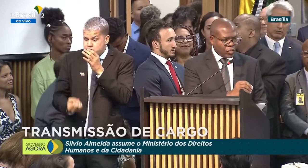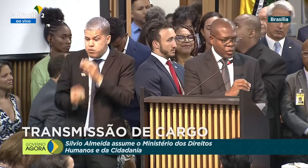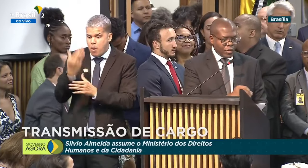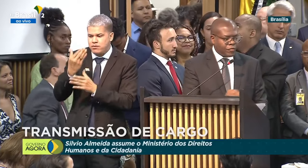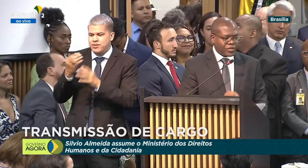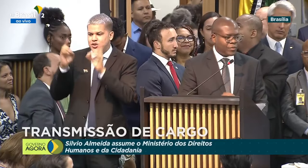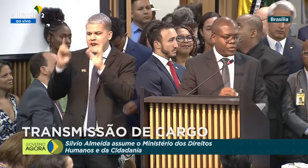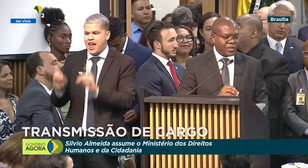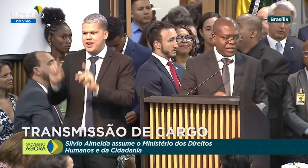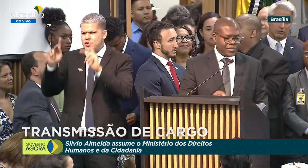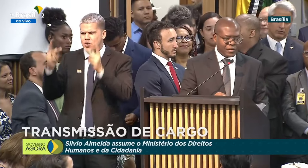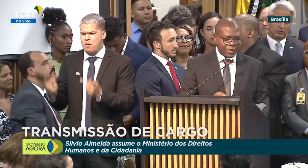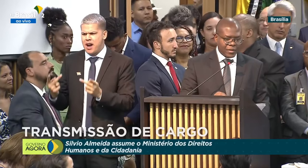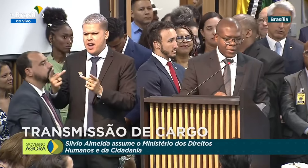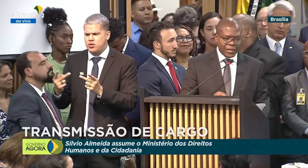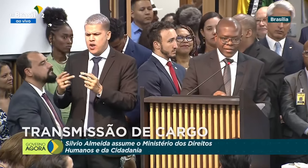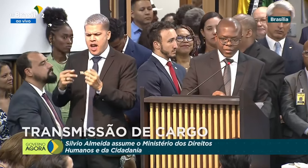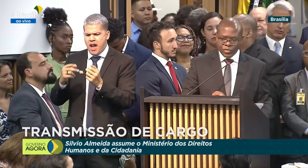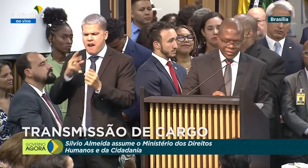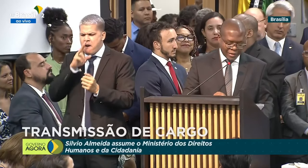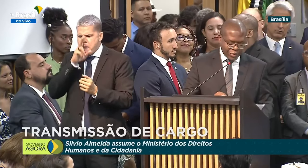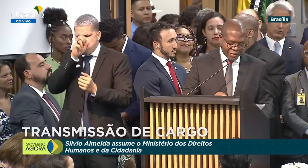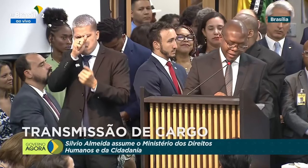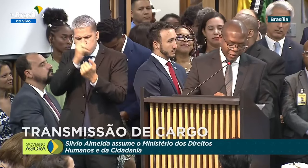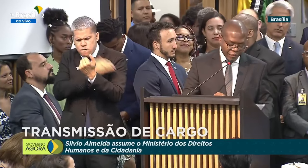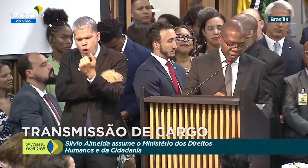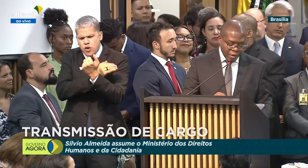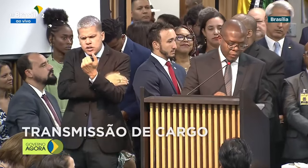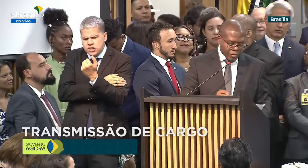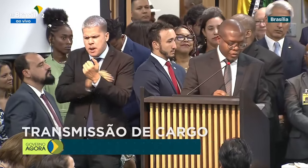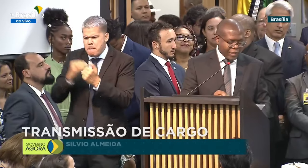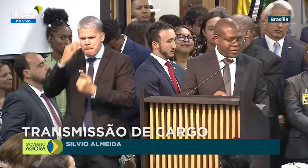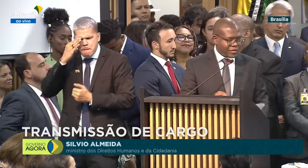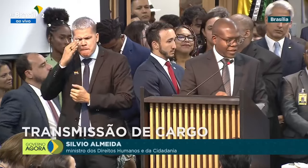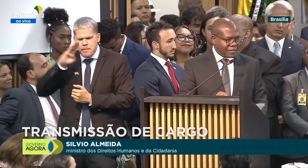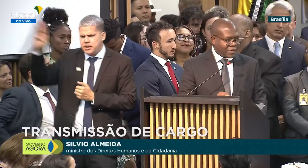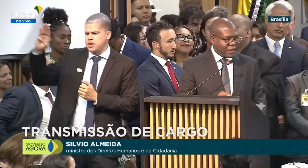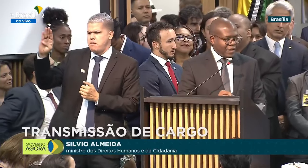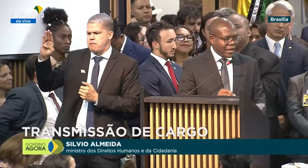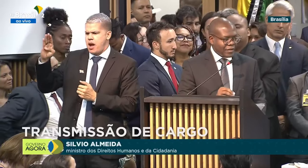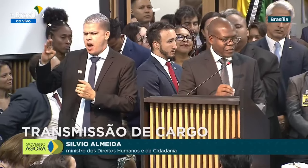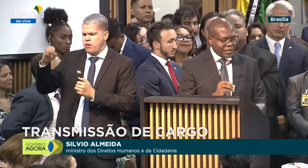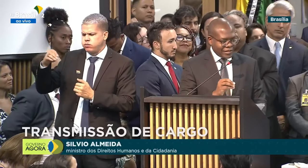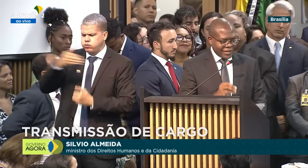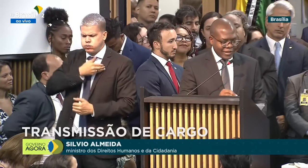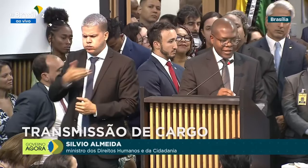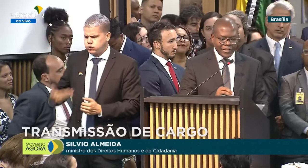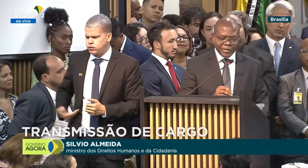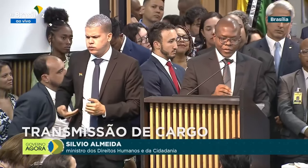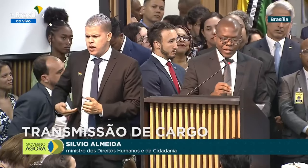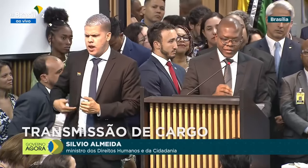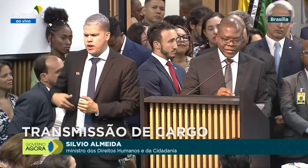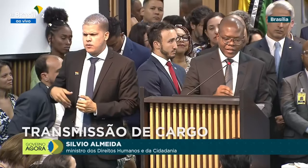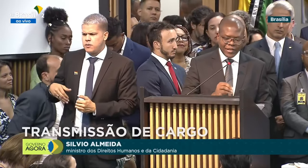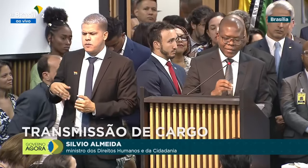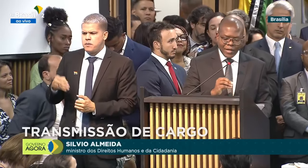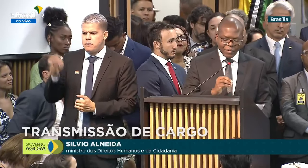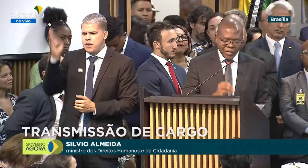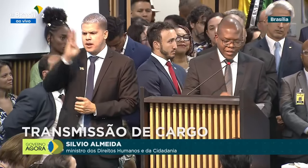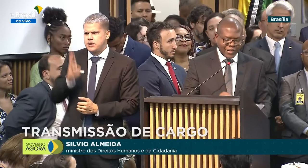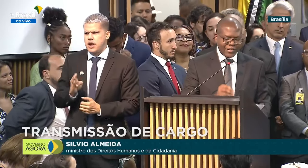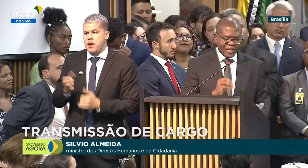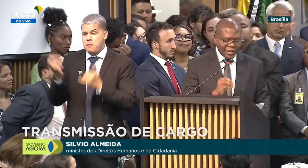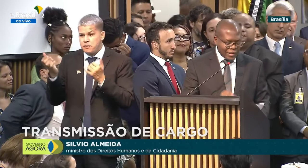como uma força motriz da ação do estado brasileiro por isso eu quero dizer é não sei se ela tá aqui ainda mas eu quero dizer